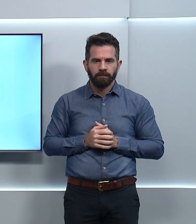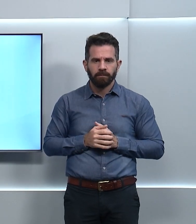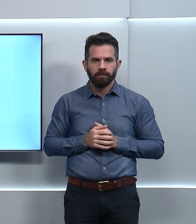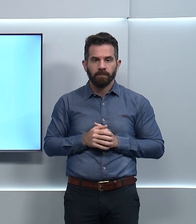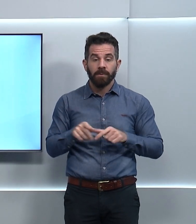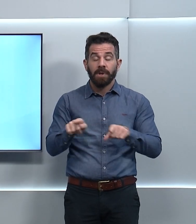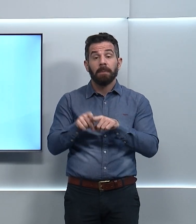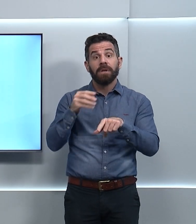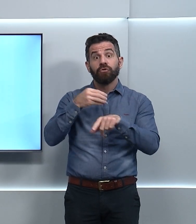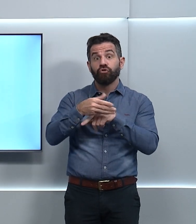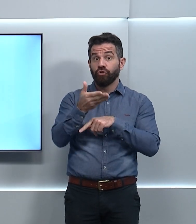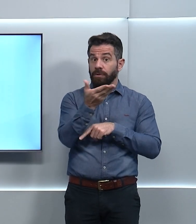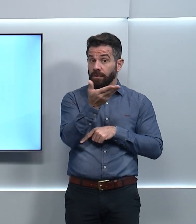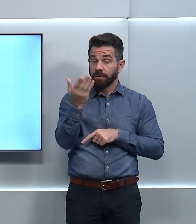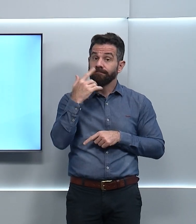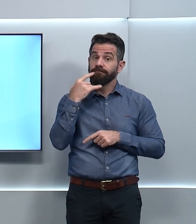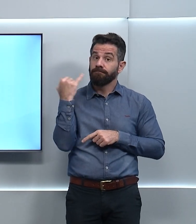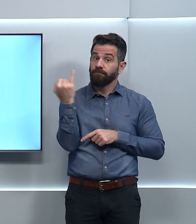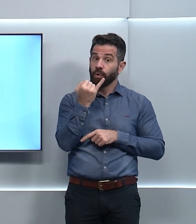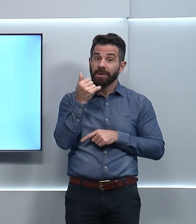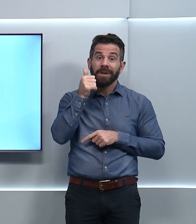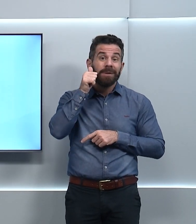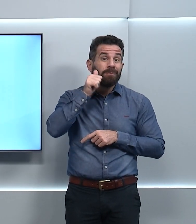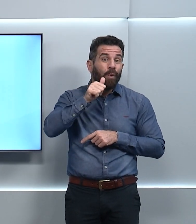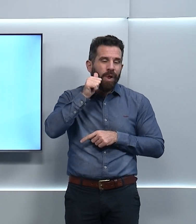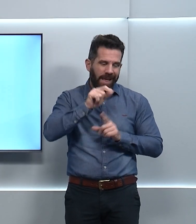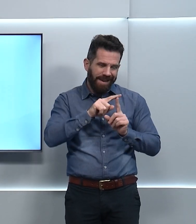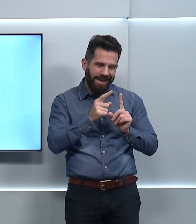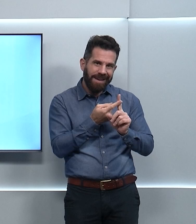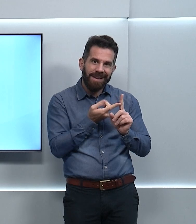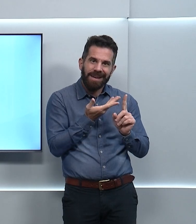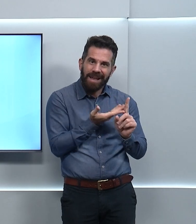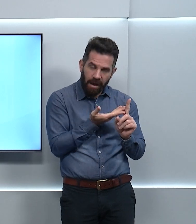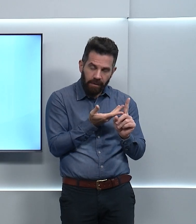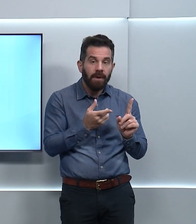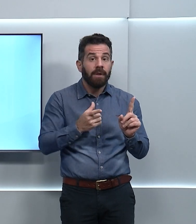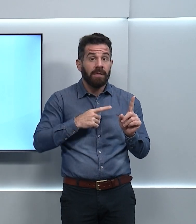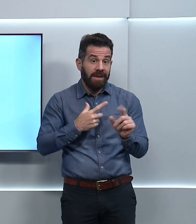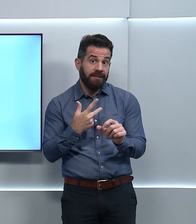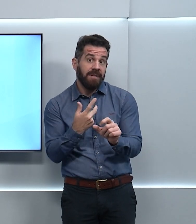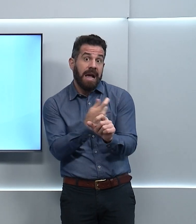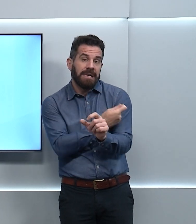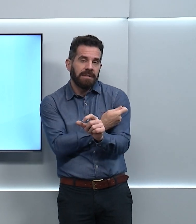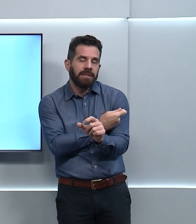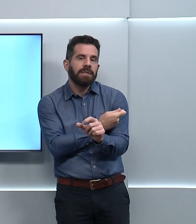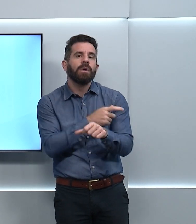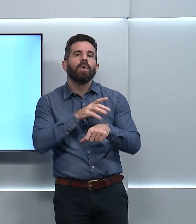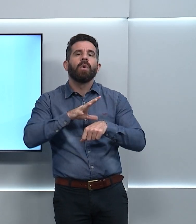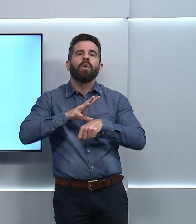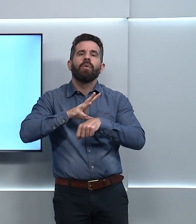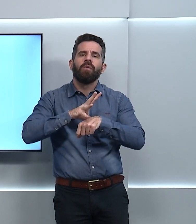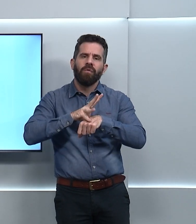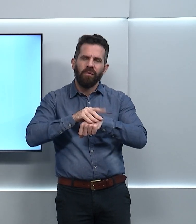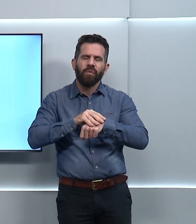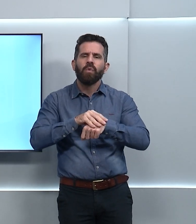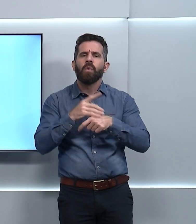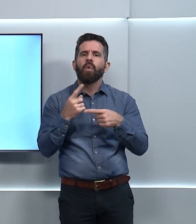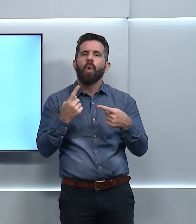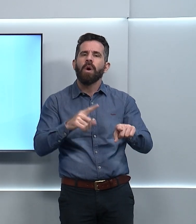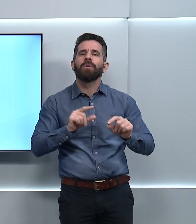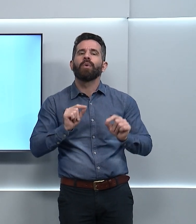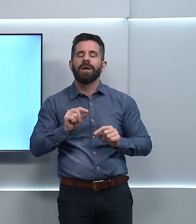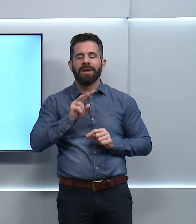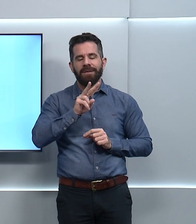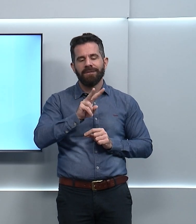também importante para as mulheres que estão grávidas. A vacina que protege contra o VSR, o vírus